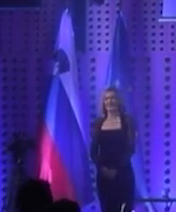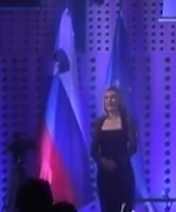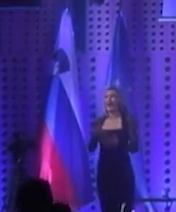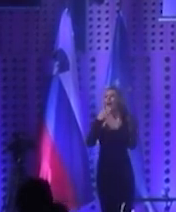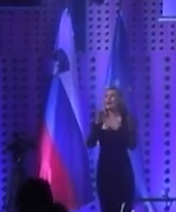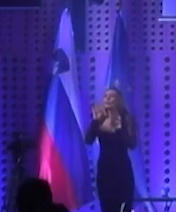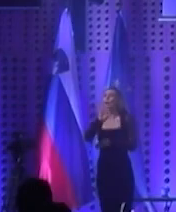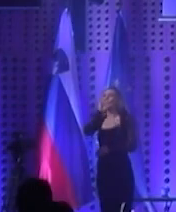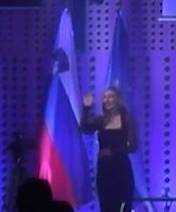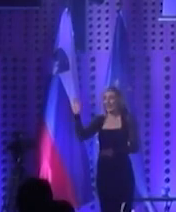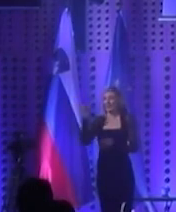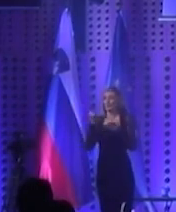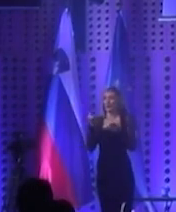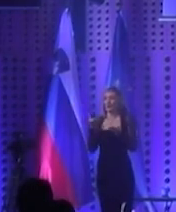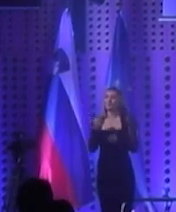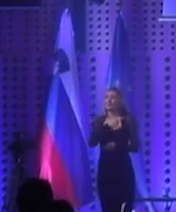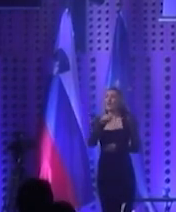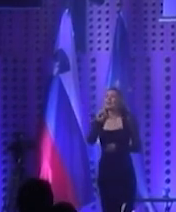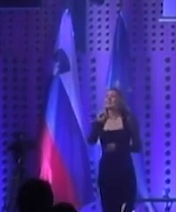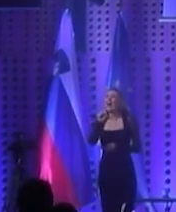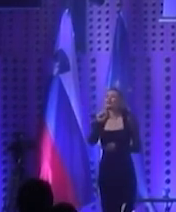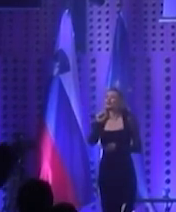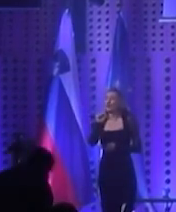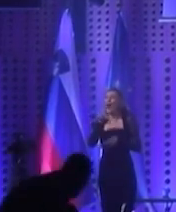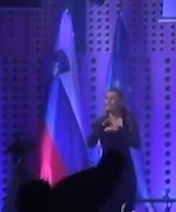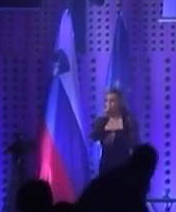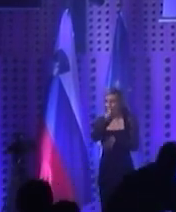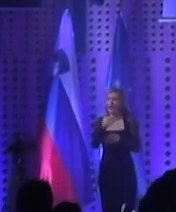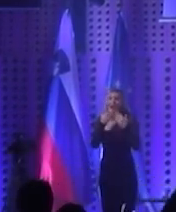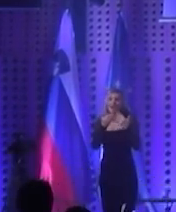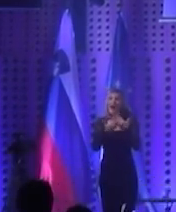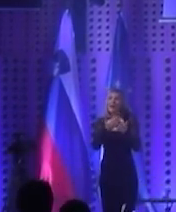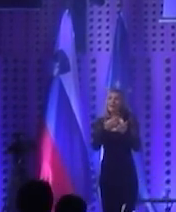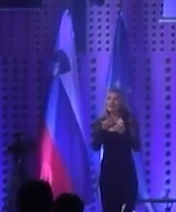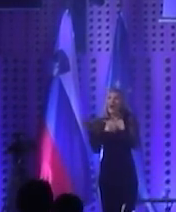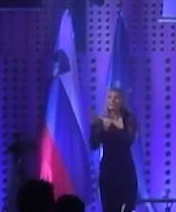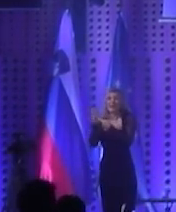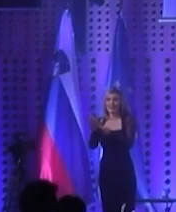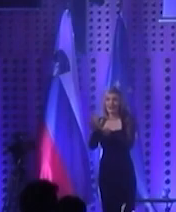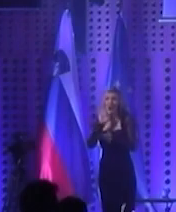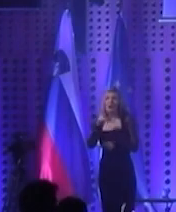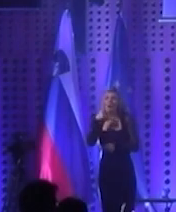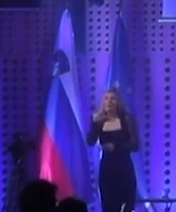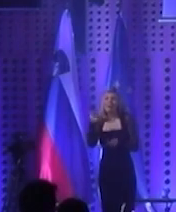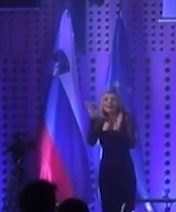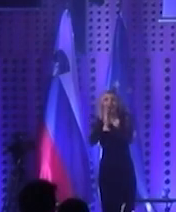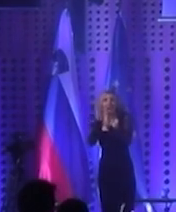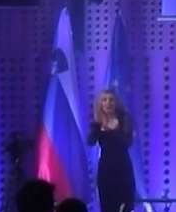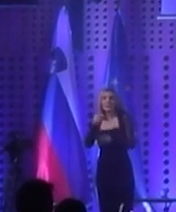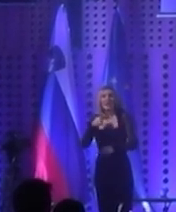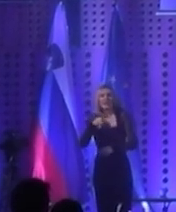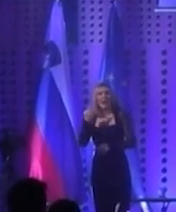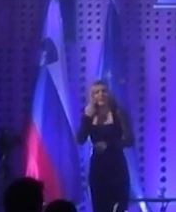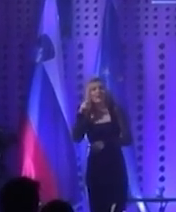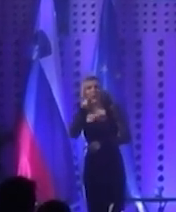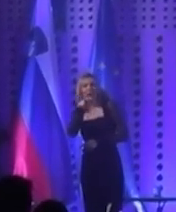En lep dober dan. Ja, Saša, hvala lepa za tole lepo napoved. Bom izdala eno skrivnost. Jaz sem pa Sašo